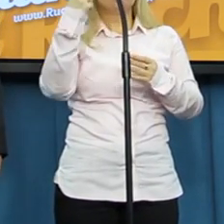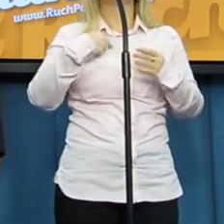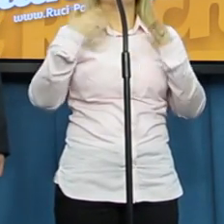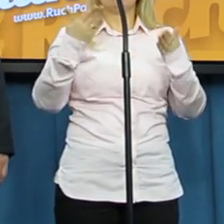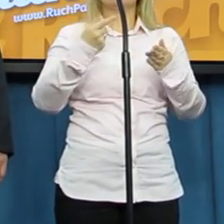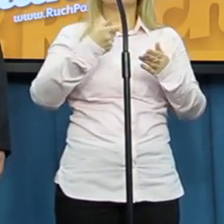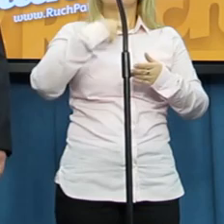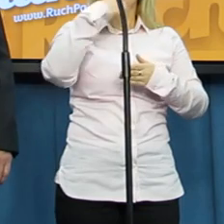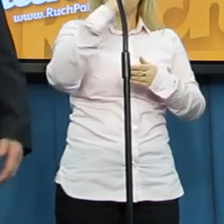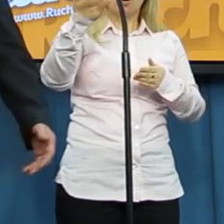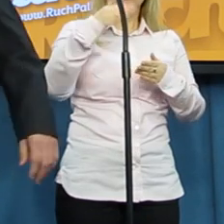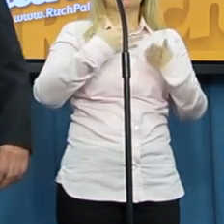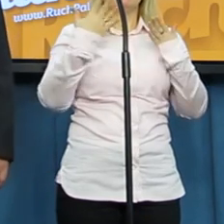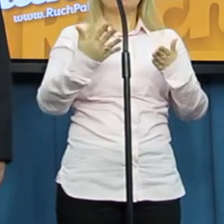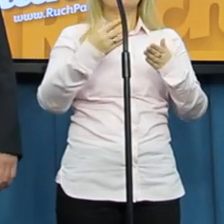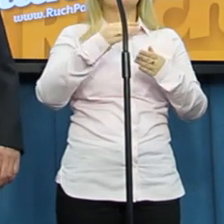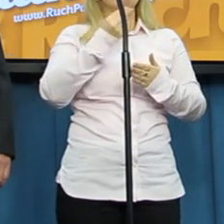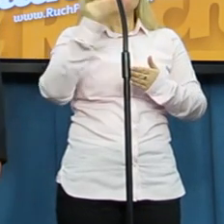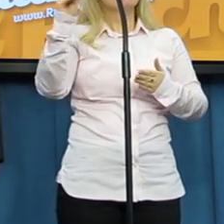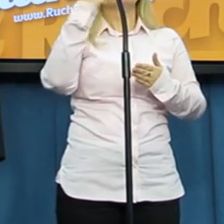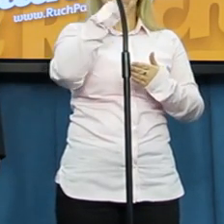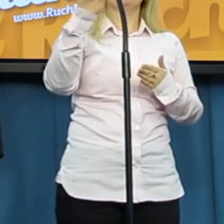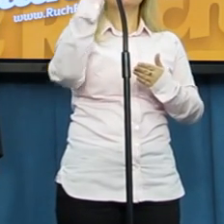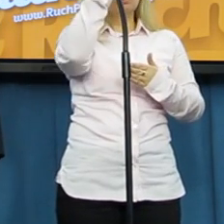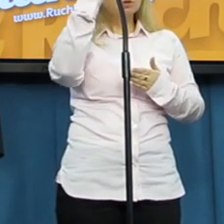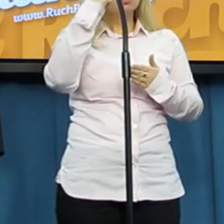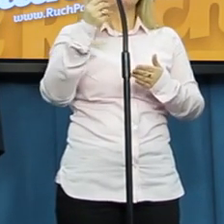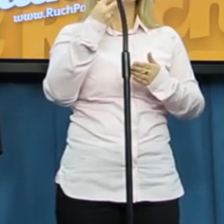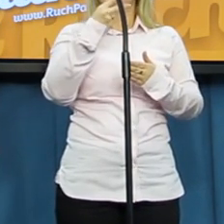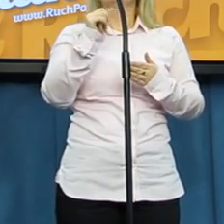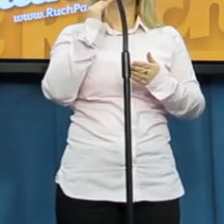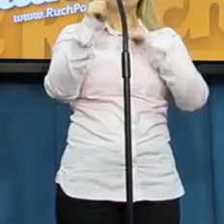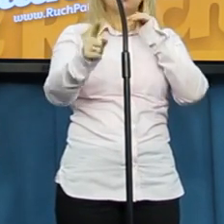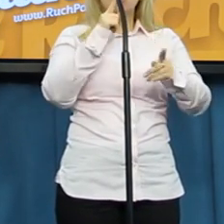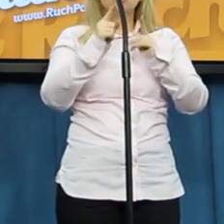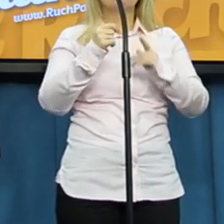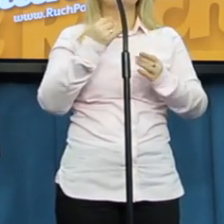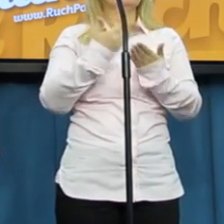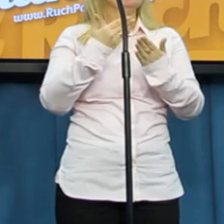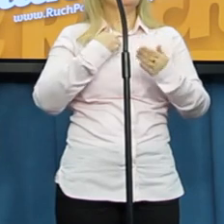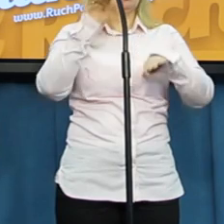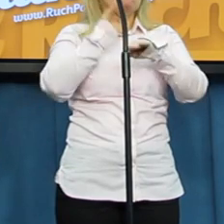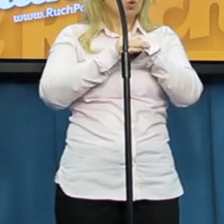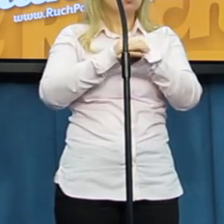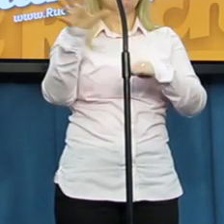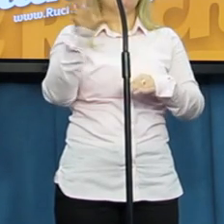oraz w stronę perswazji. I w tym duchu umówiłem się współpracować z